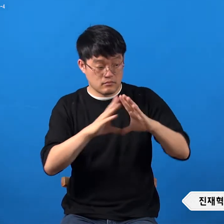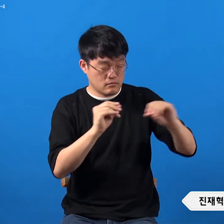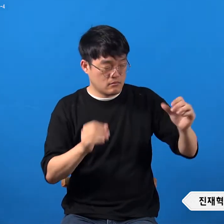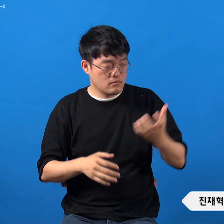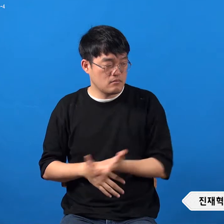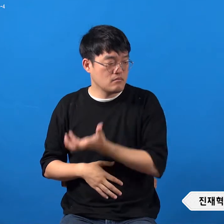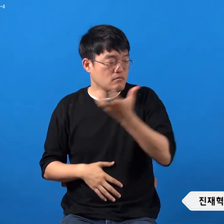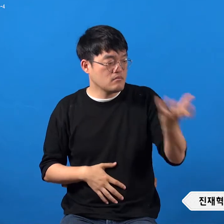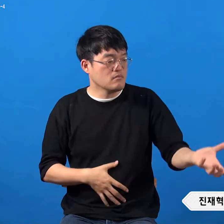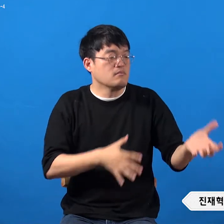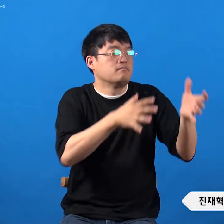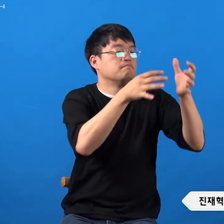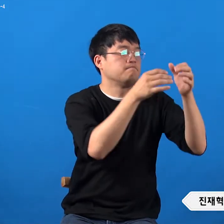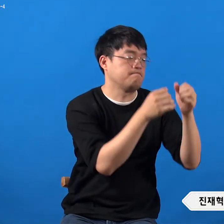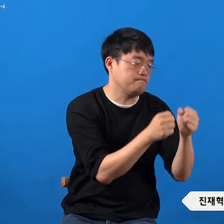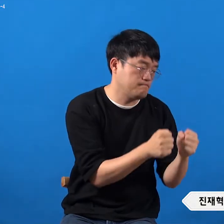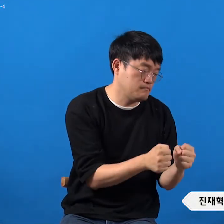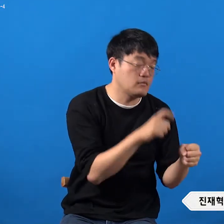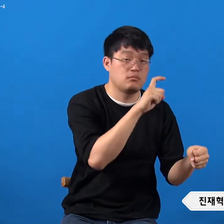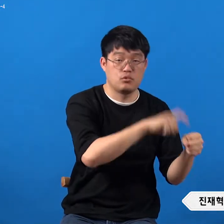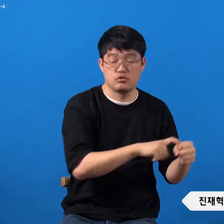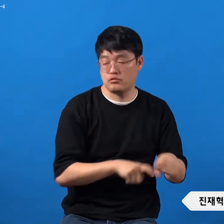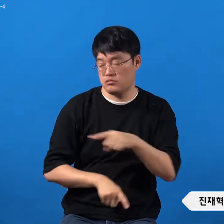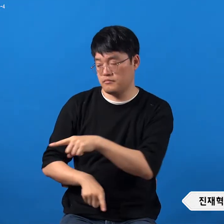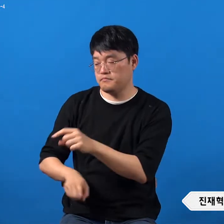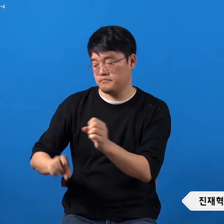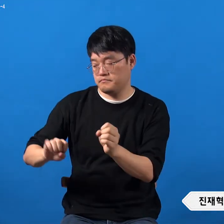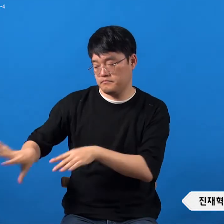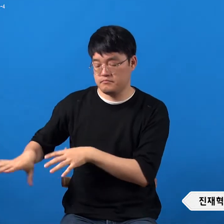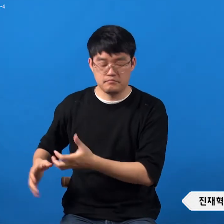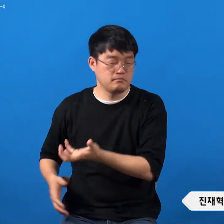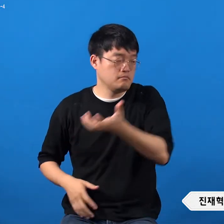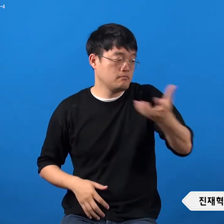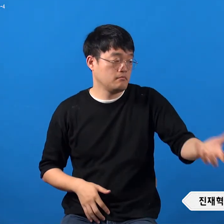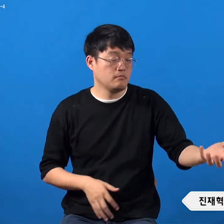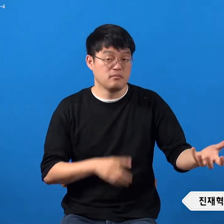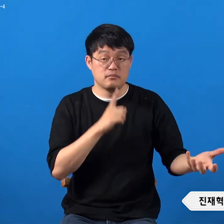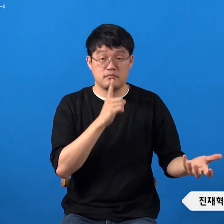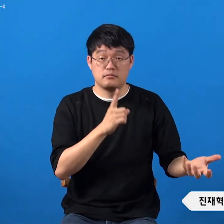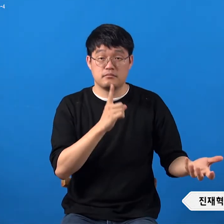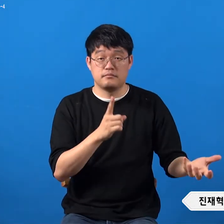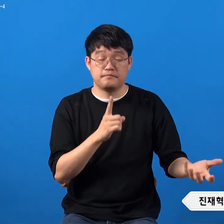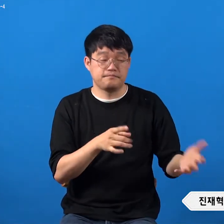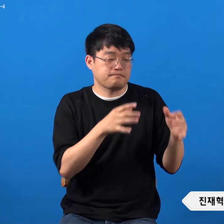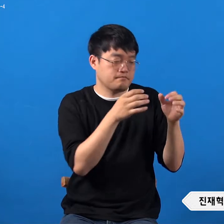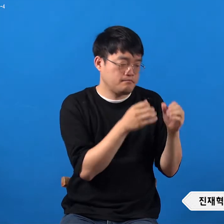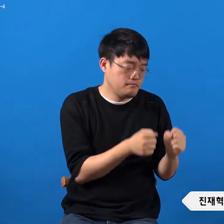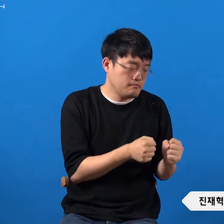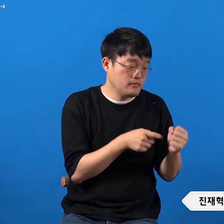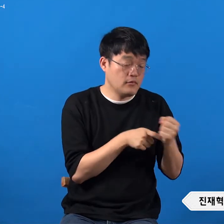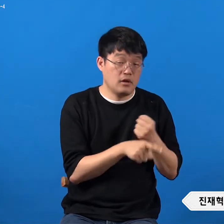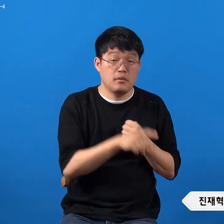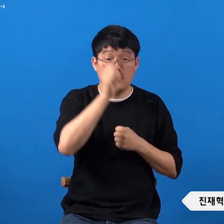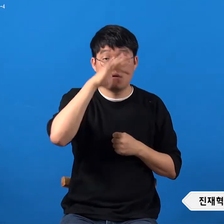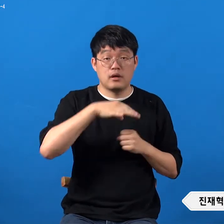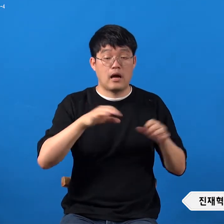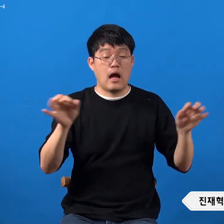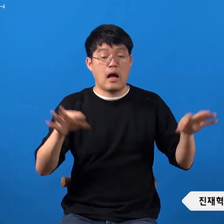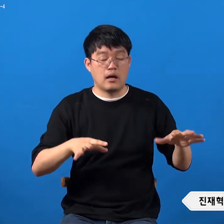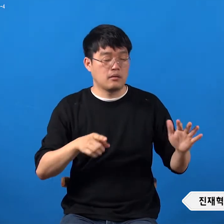애굽에 거류하려고 그리로 내려갔다. 이 거류한다는 말 가운데는 단순한 방문이